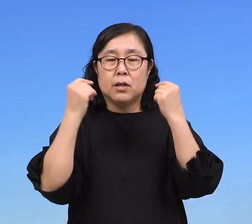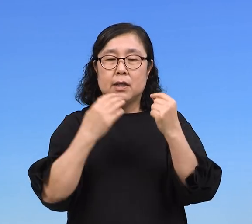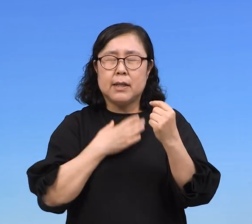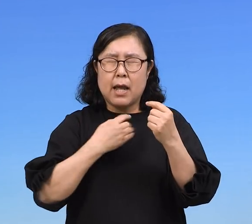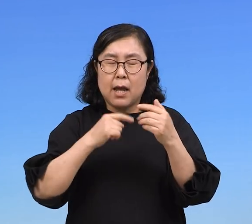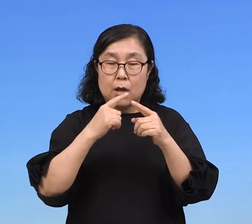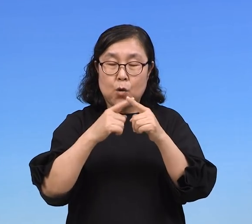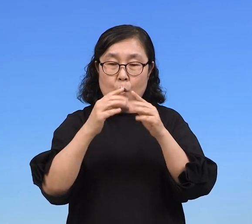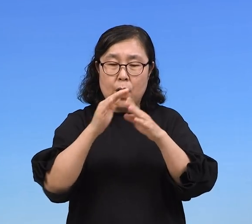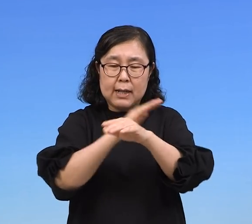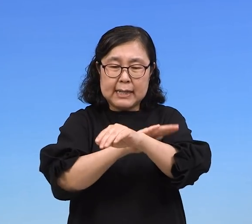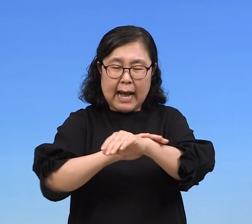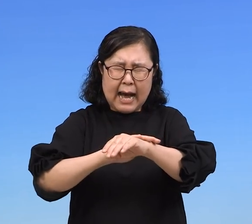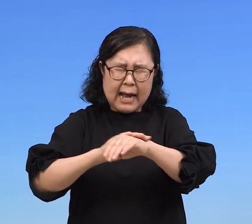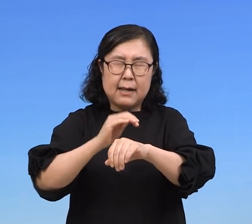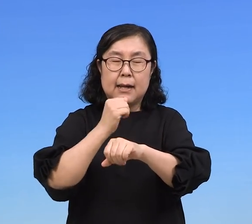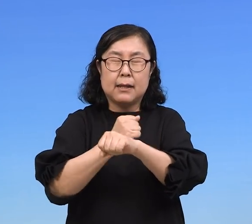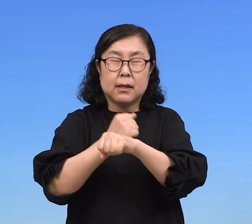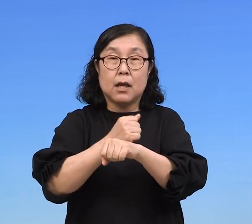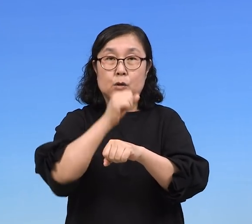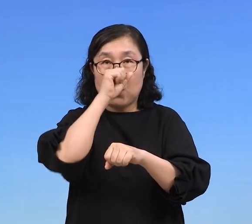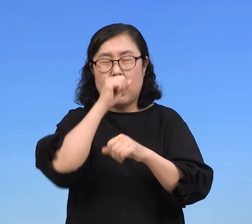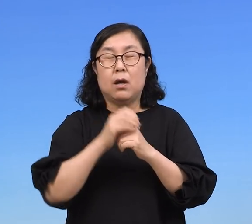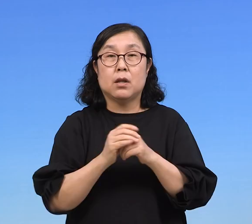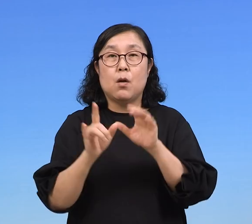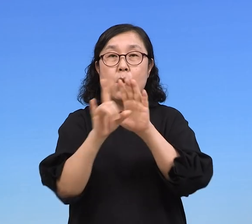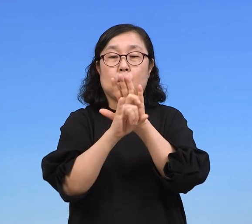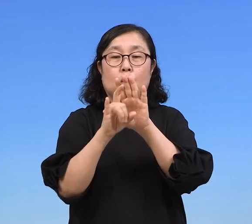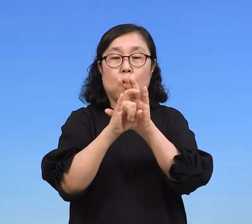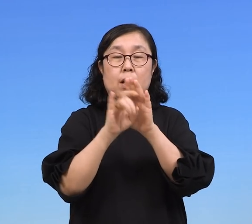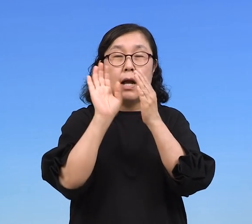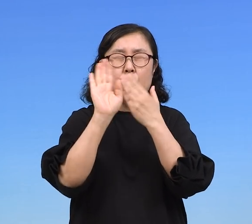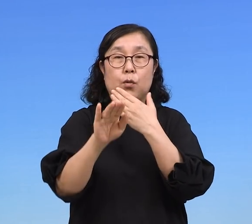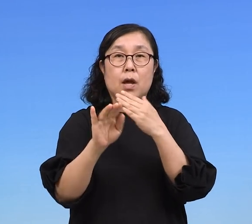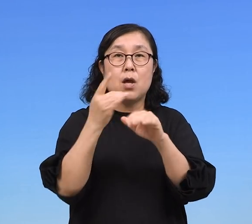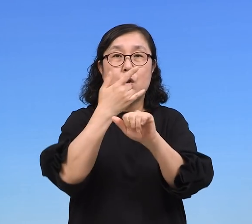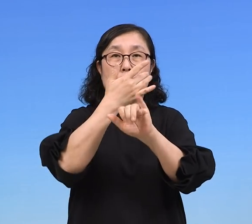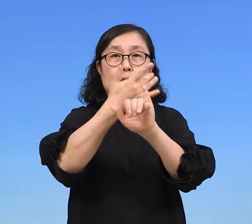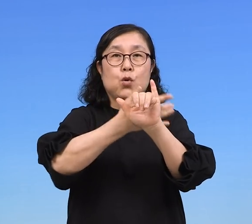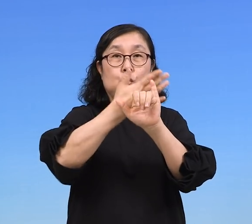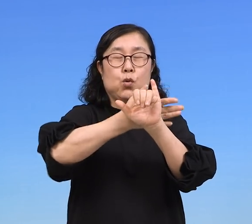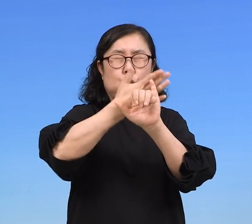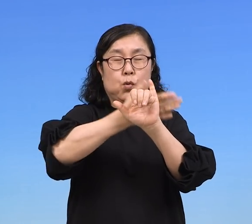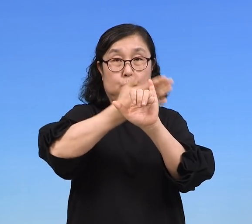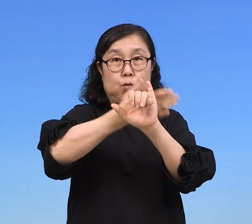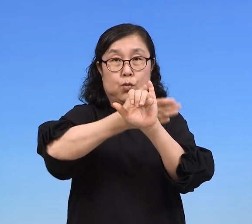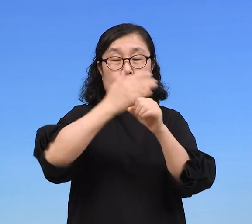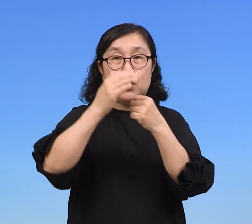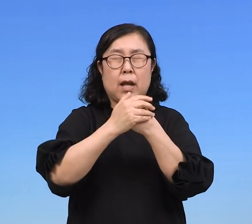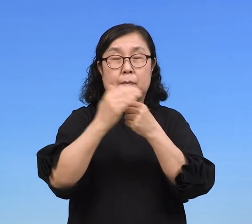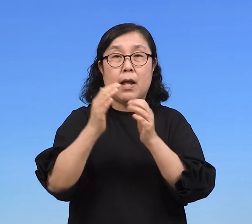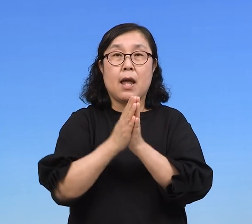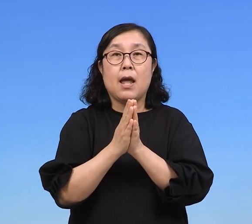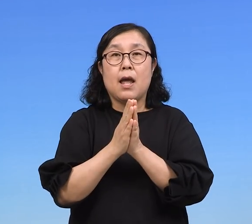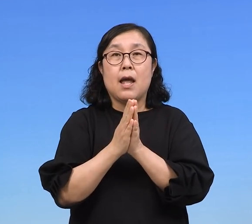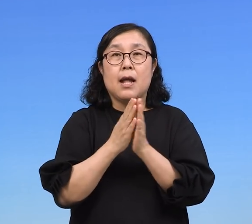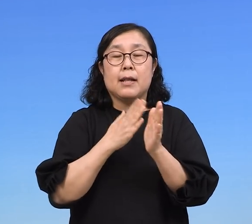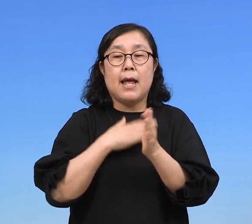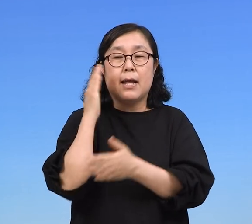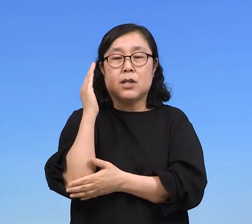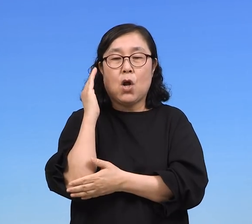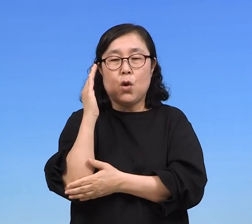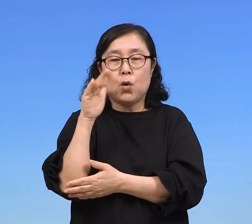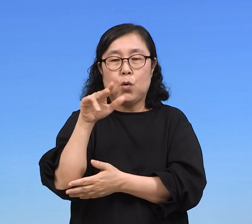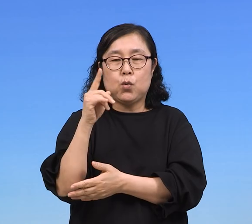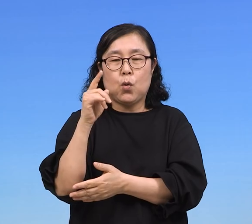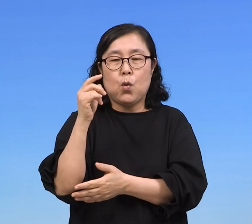여전히 내 교회 잘 되는 게 좋고, 내 교회 하다못해 지금 코로나 이후로 유튜브로 내 설교 조회수가 많은 것조차도 난